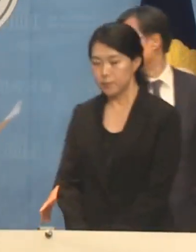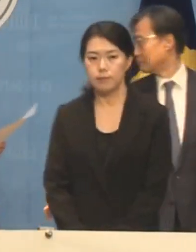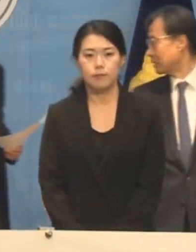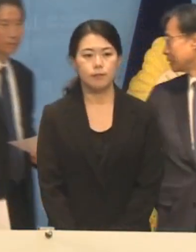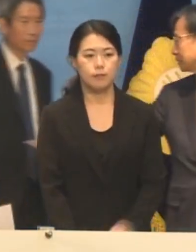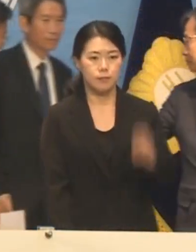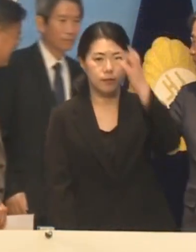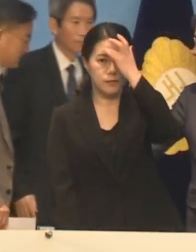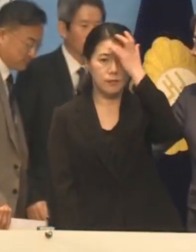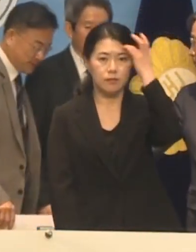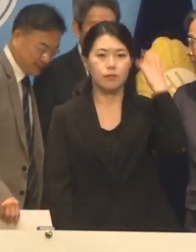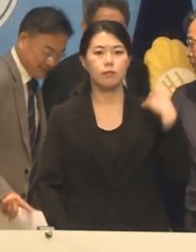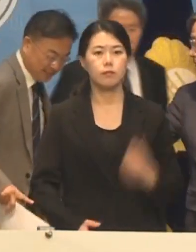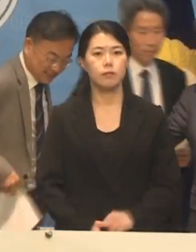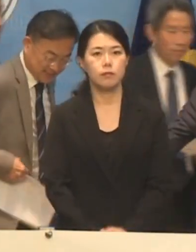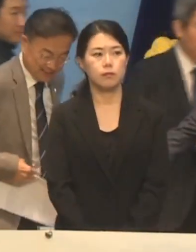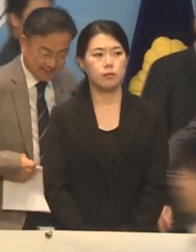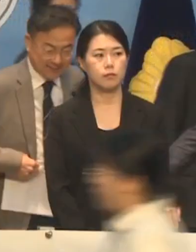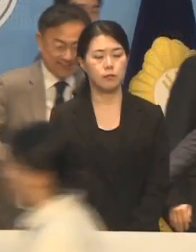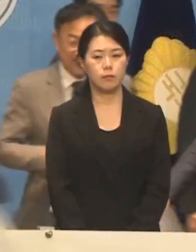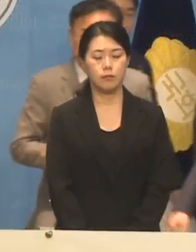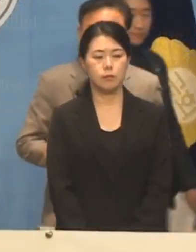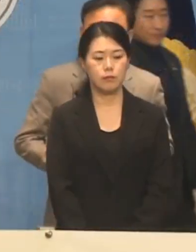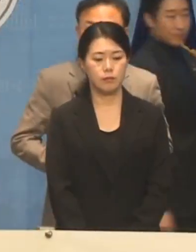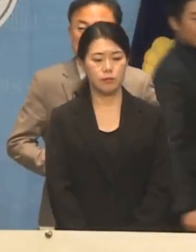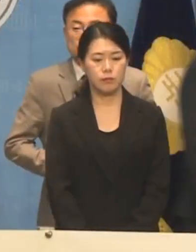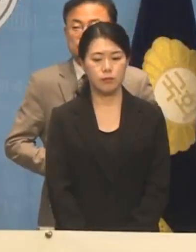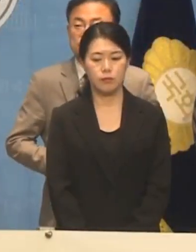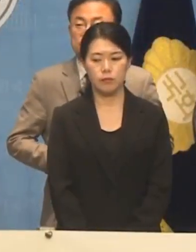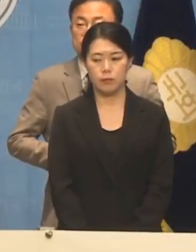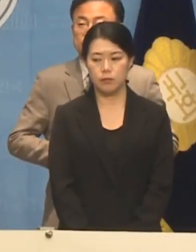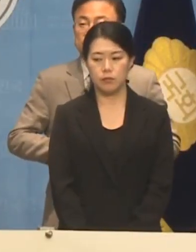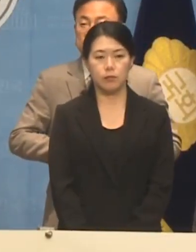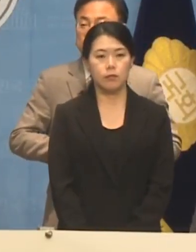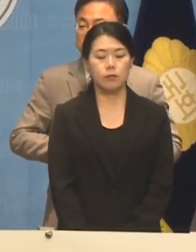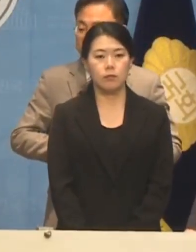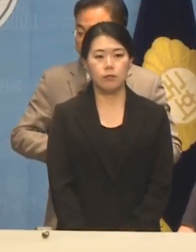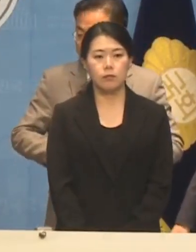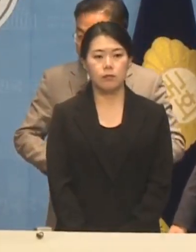MG 정보구나. 바로 나시 MG 정보. 바로 예.